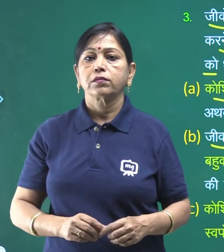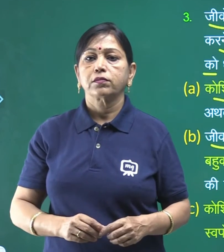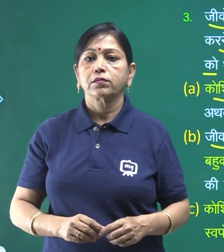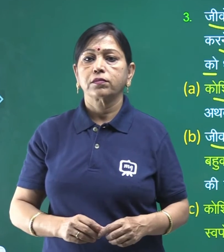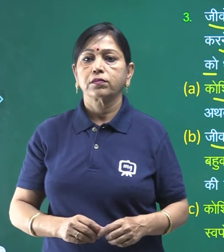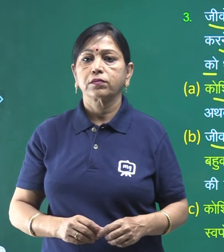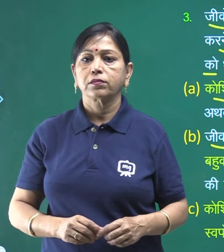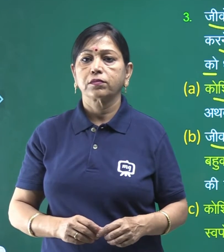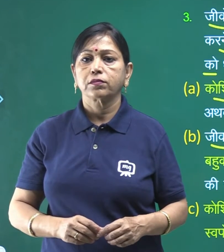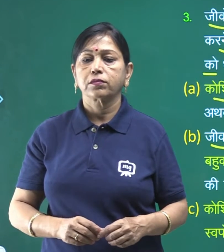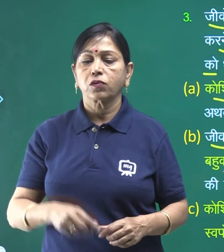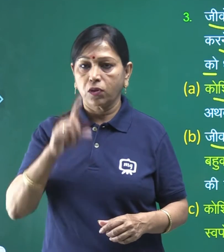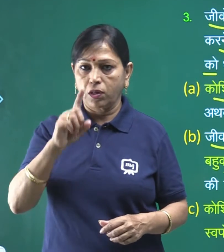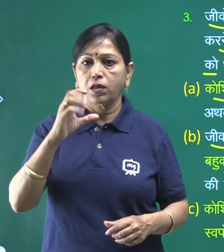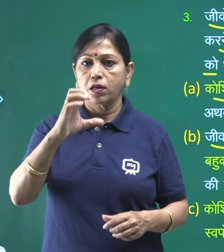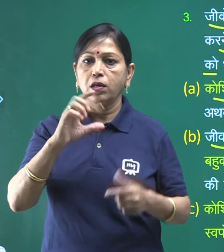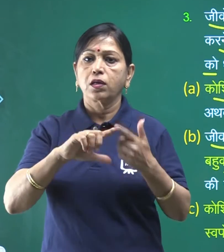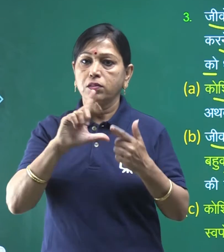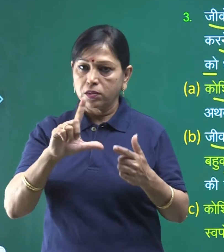एक कोशिक अथवा बहुकोशिक।